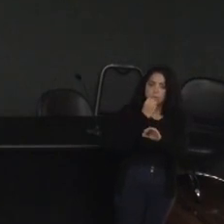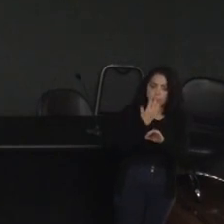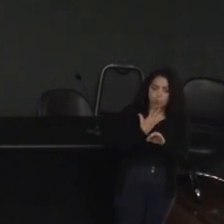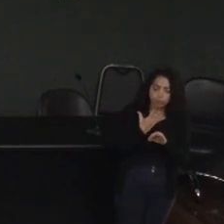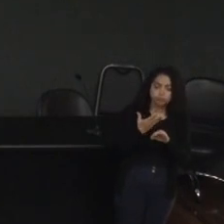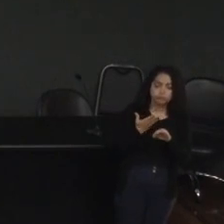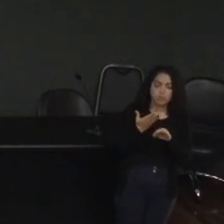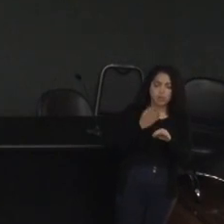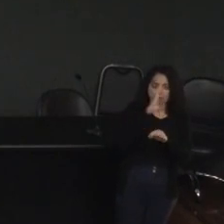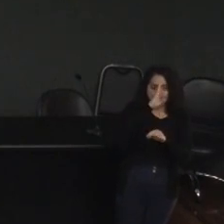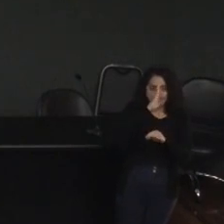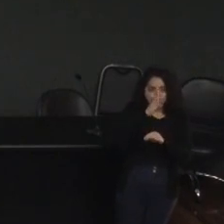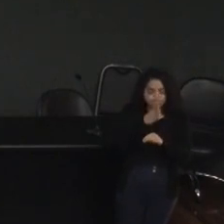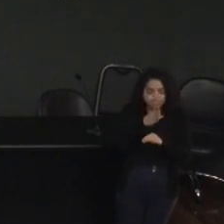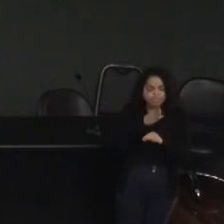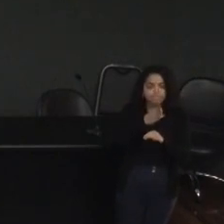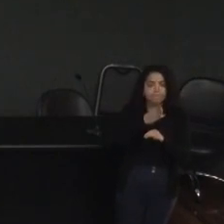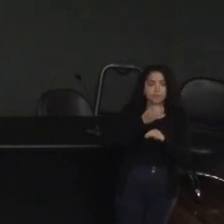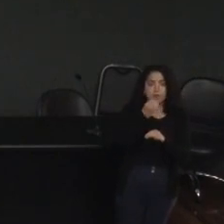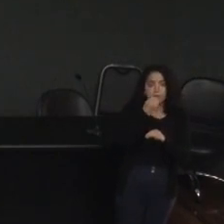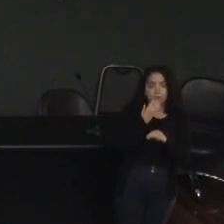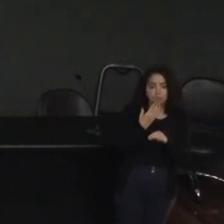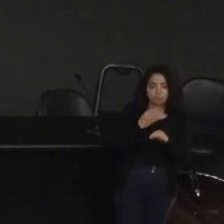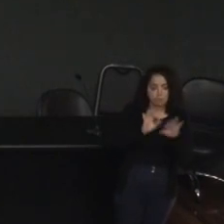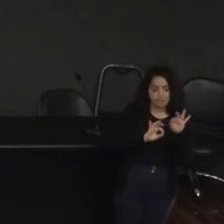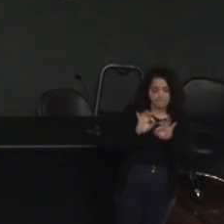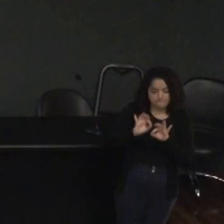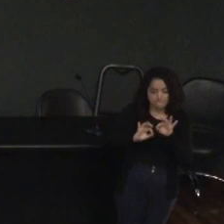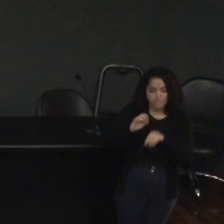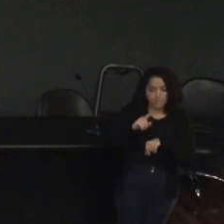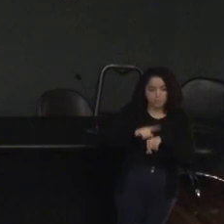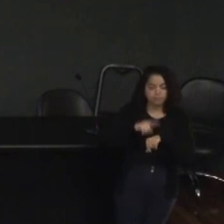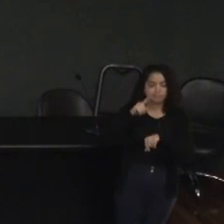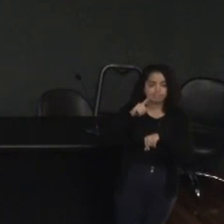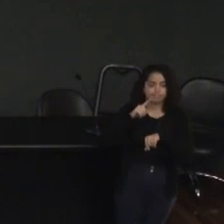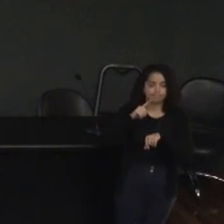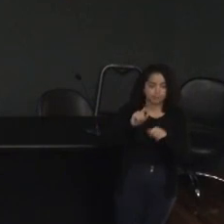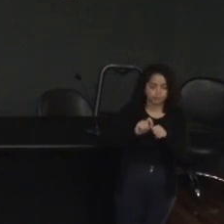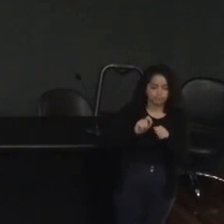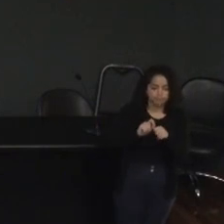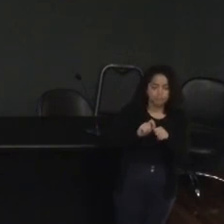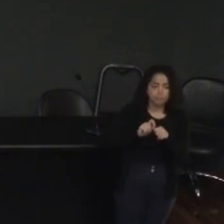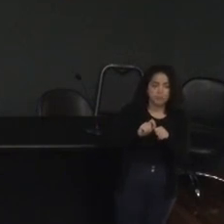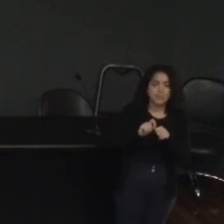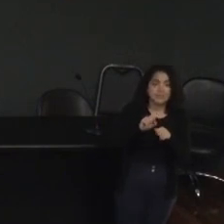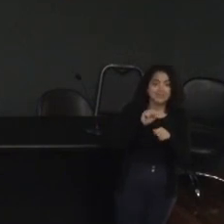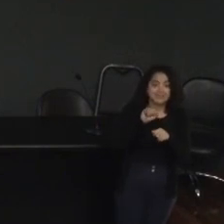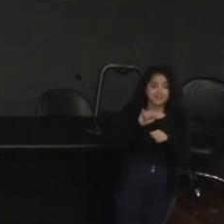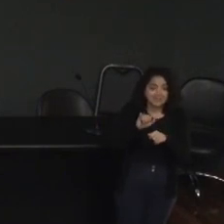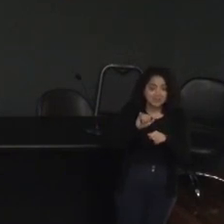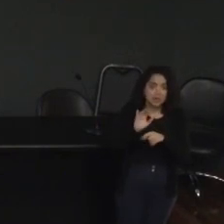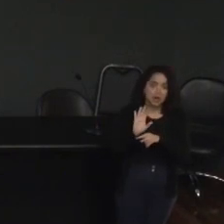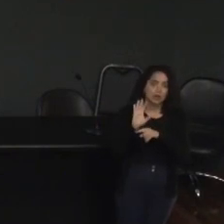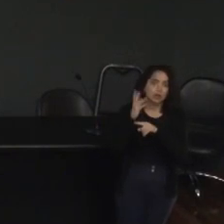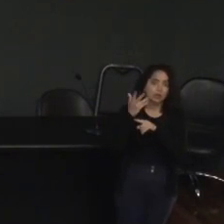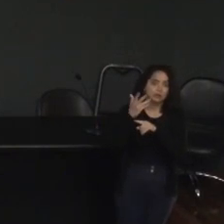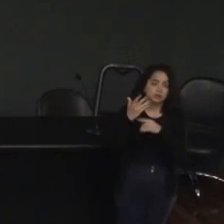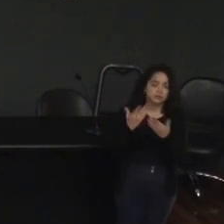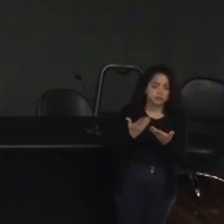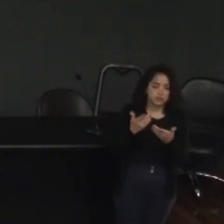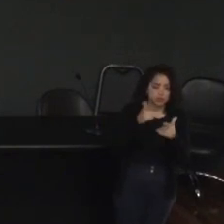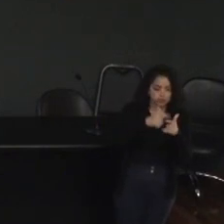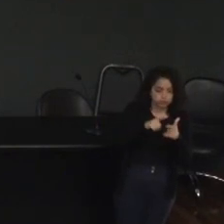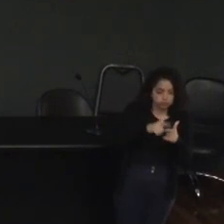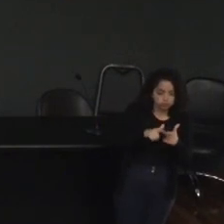Matriz com planos de ação e por que porque se você tiver um incidente de segurança se você